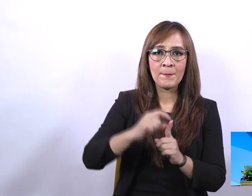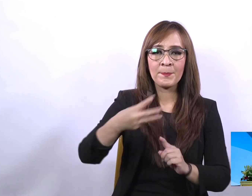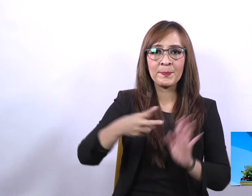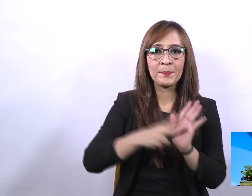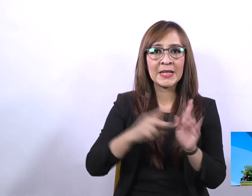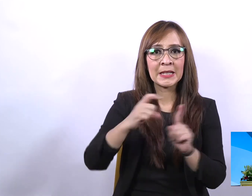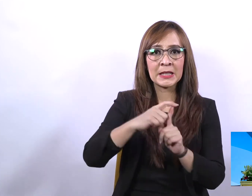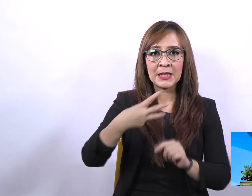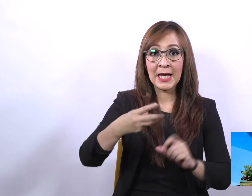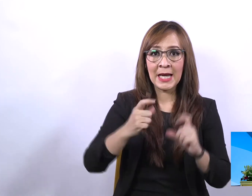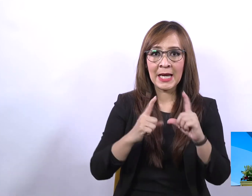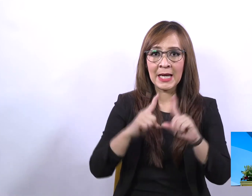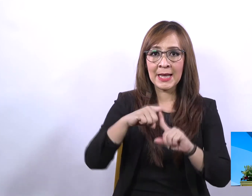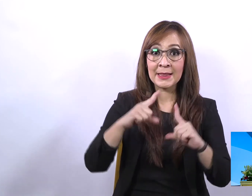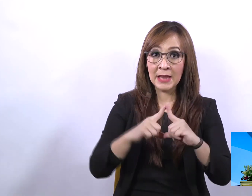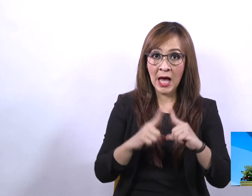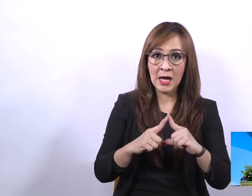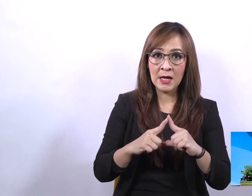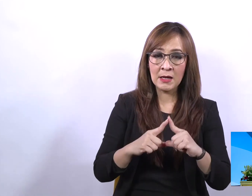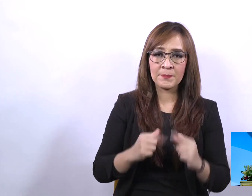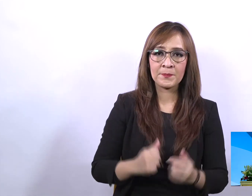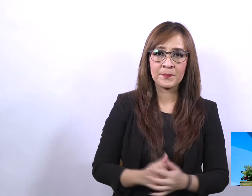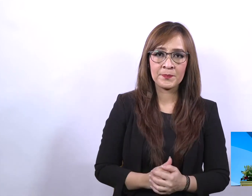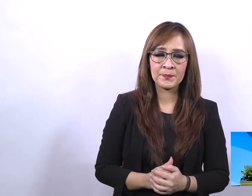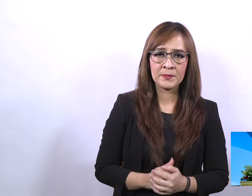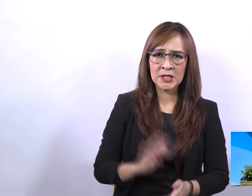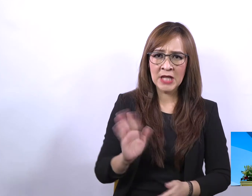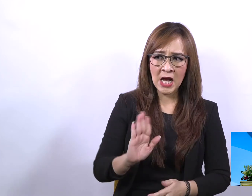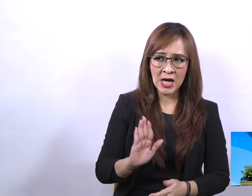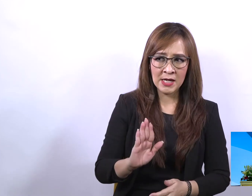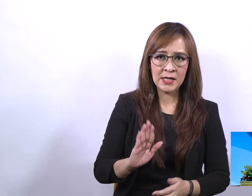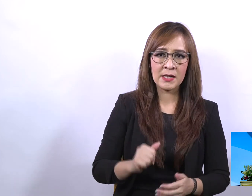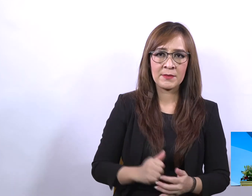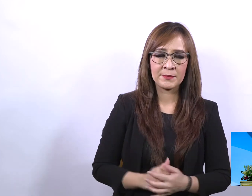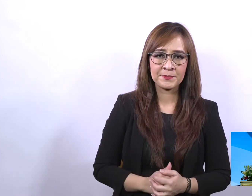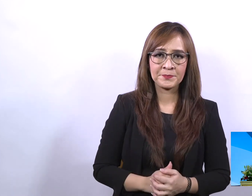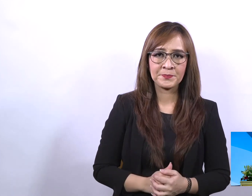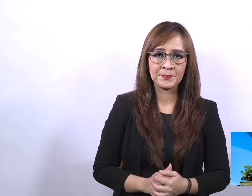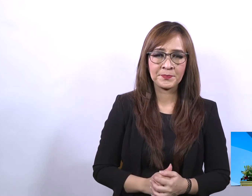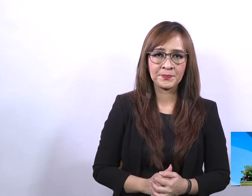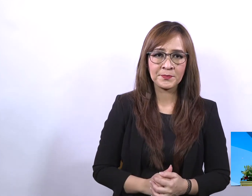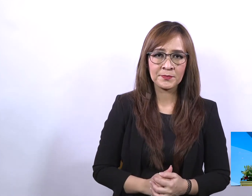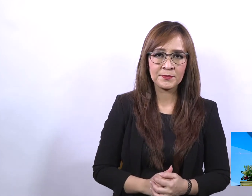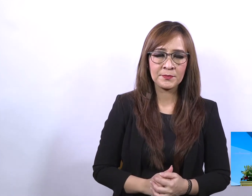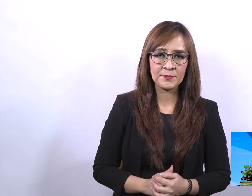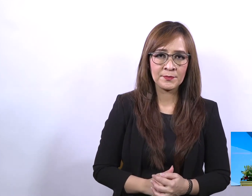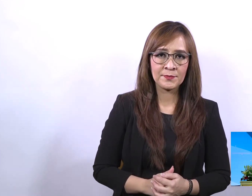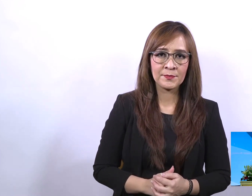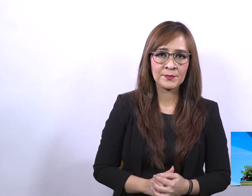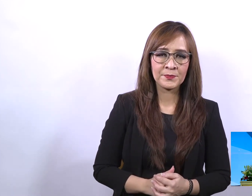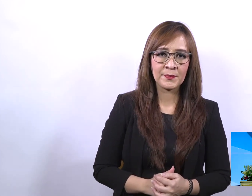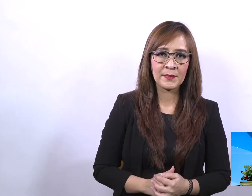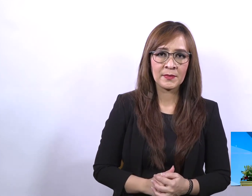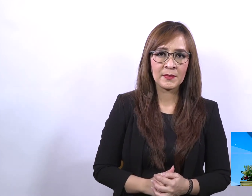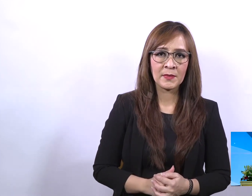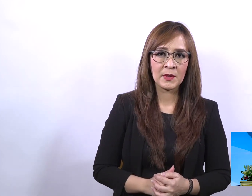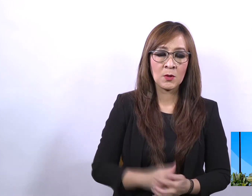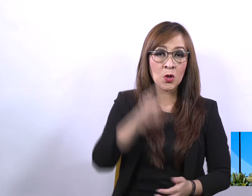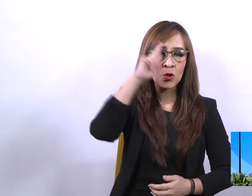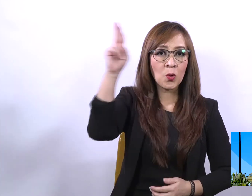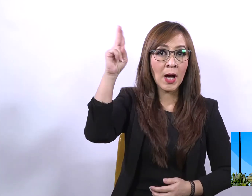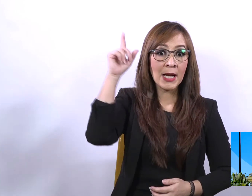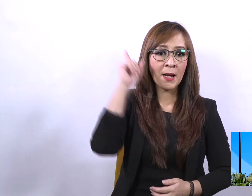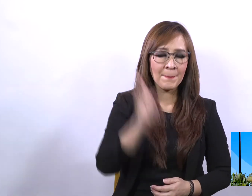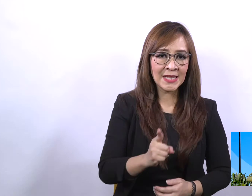lagi Hai aku boleh kecewa sama pendek tangkap oleh kecewa sama gereja pekerjaan tuhan berjalan terus sekarang itu pastikan you are